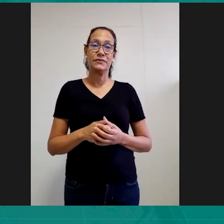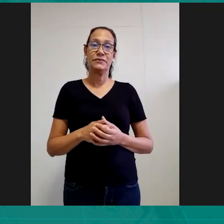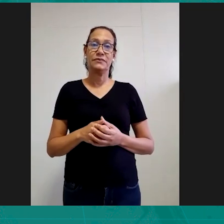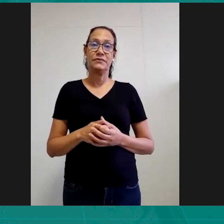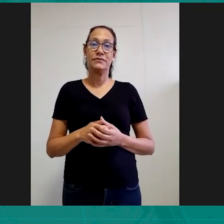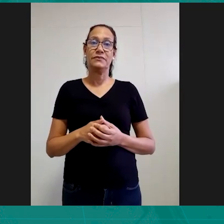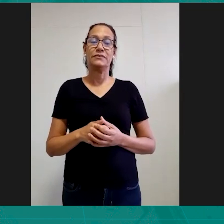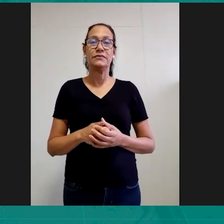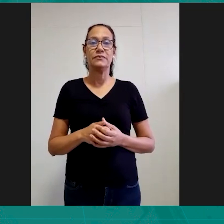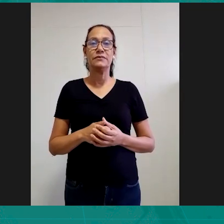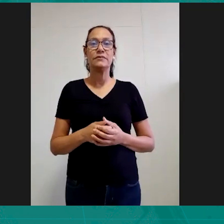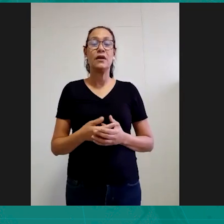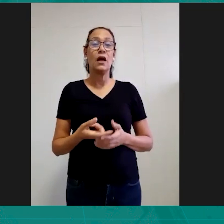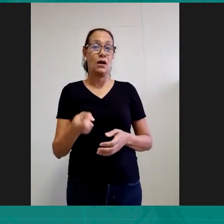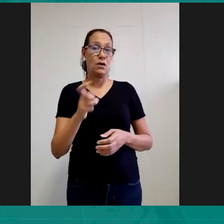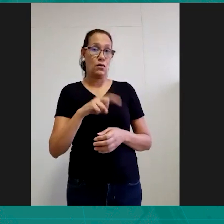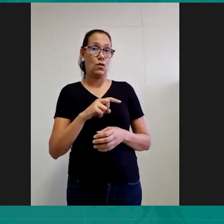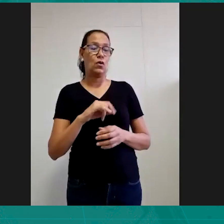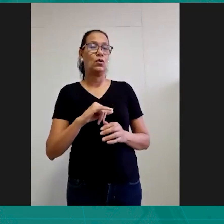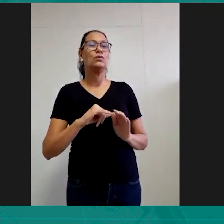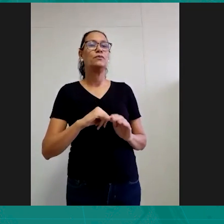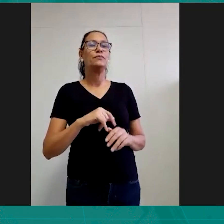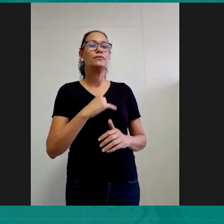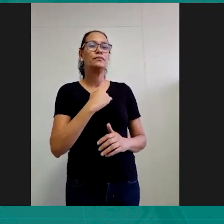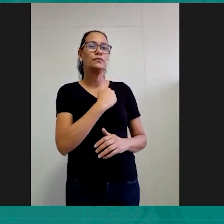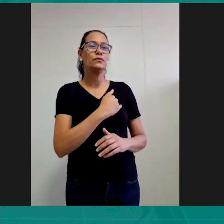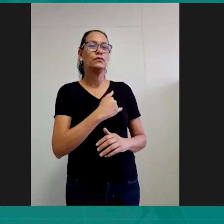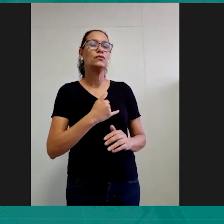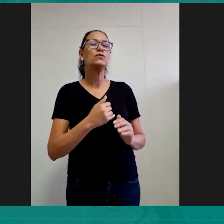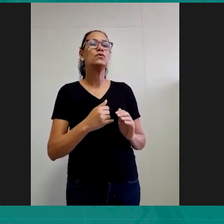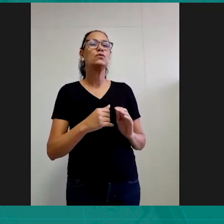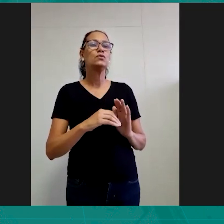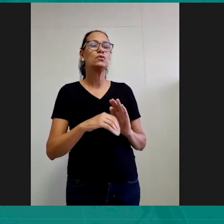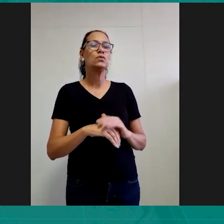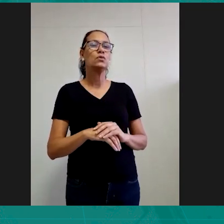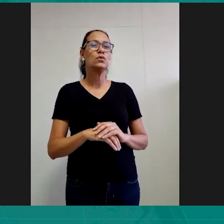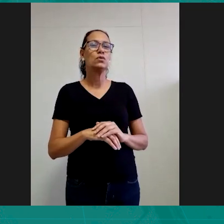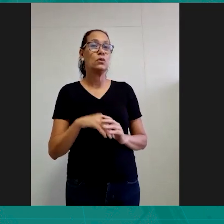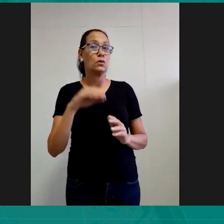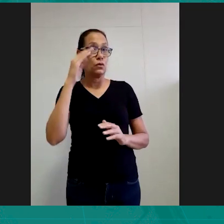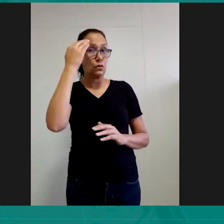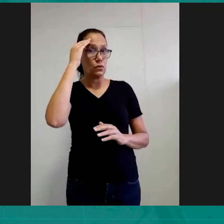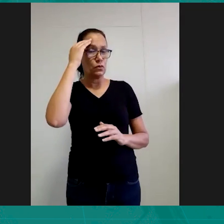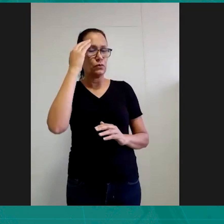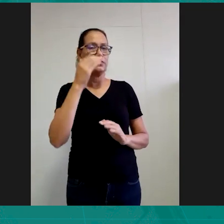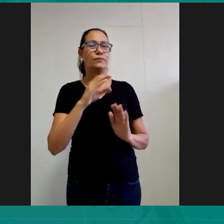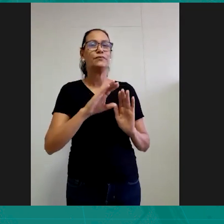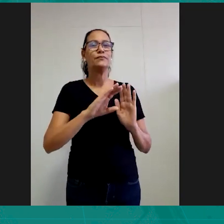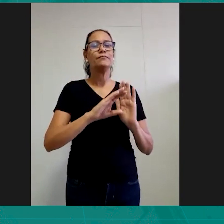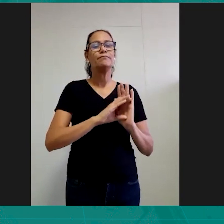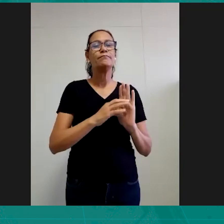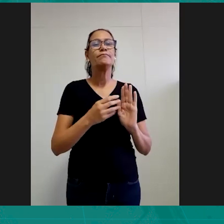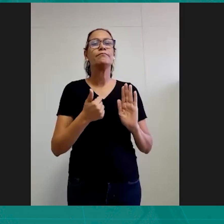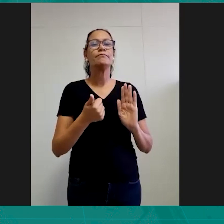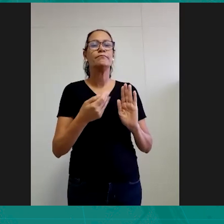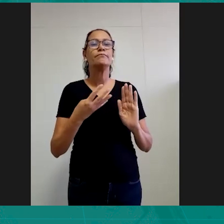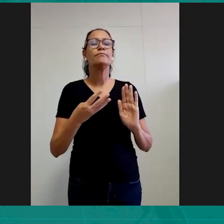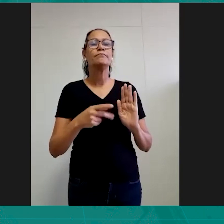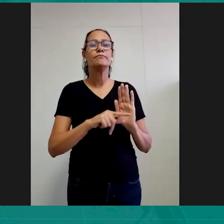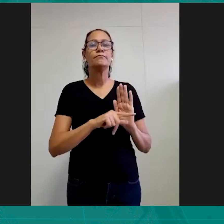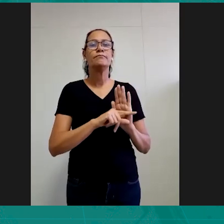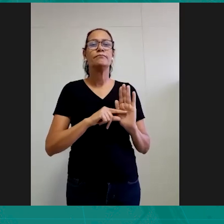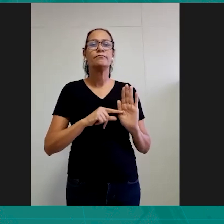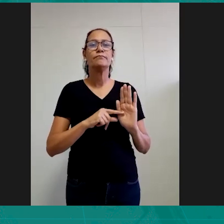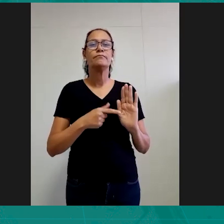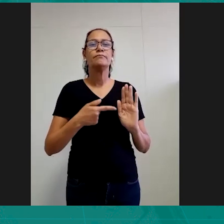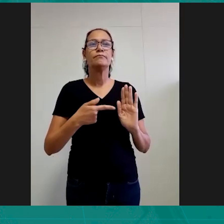voltando lá para João, você vai entender, João, né? João 14, versículo 27, logo depois